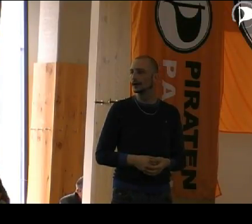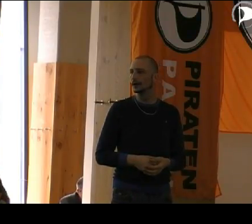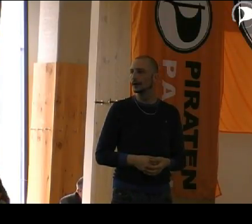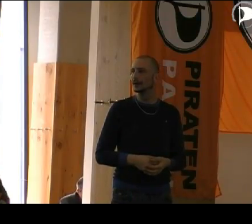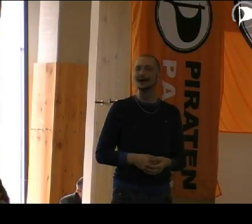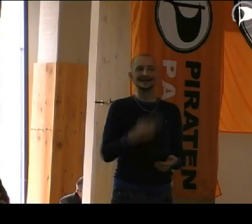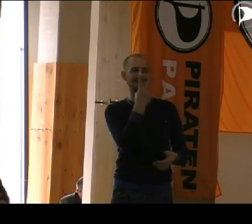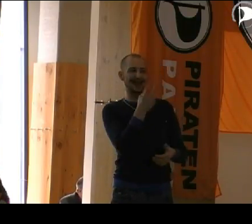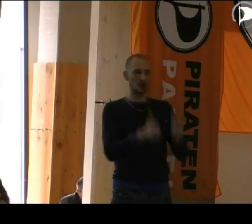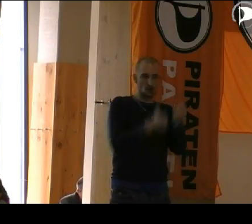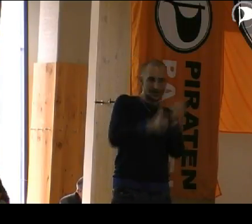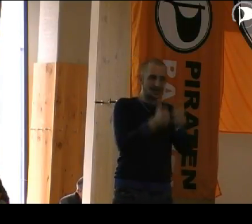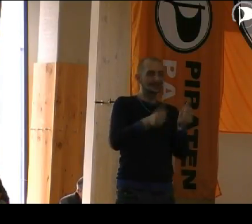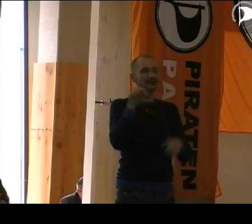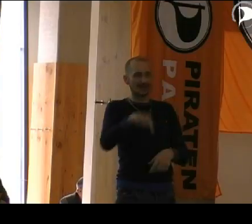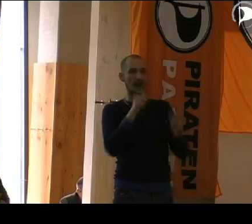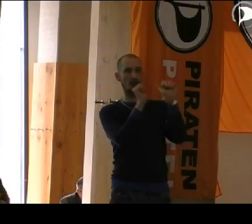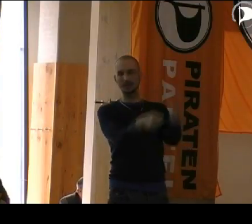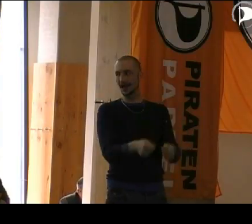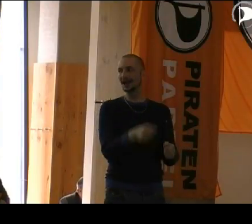wir haben noch zwei